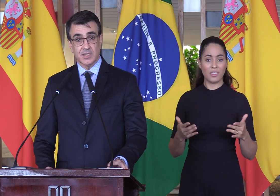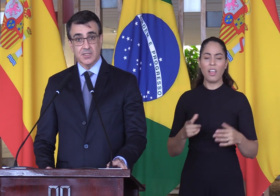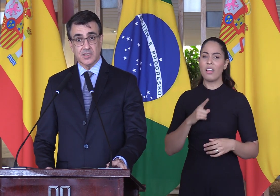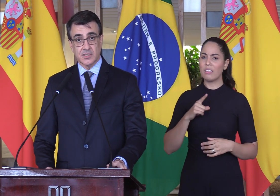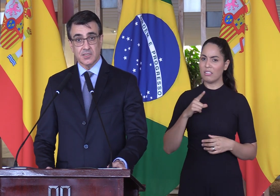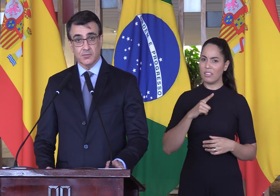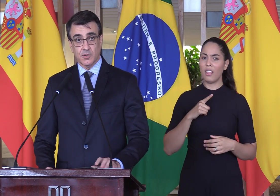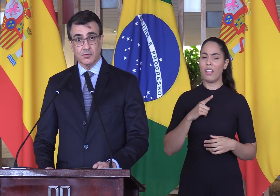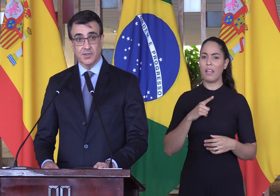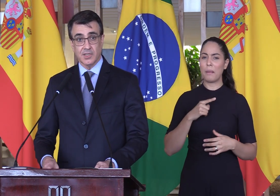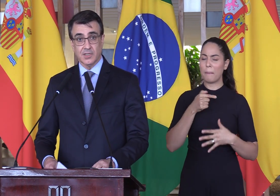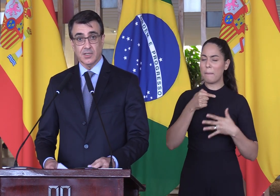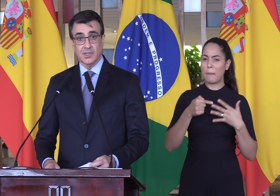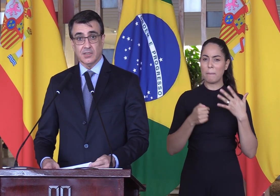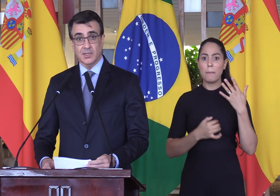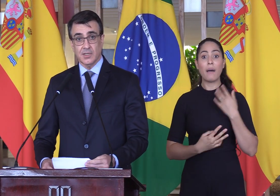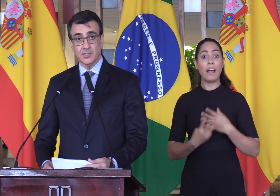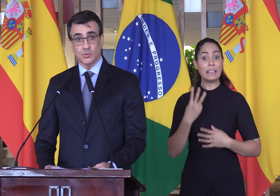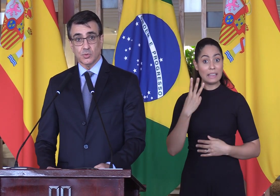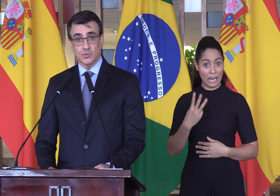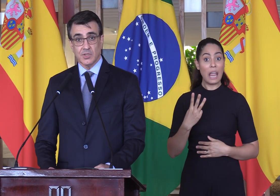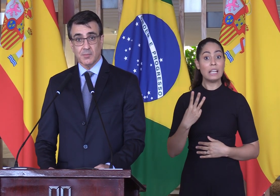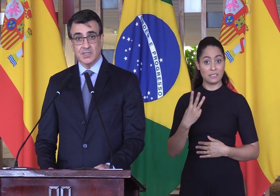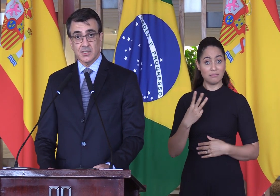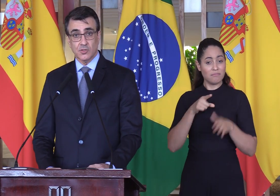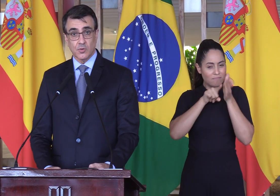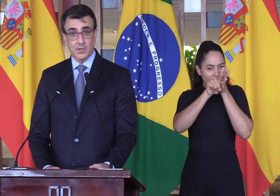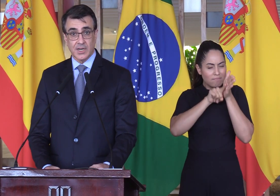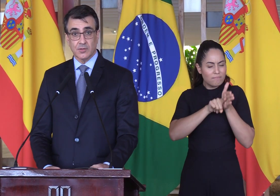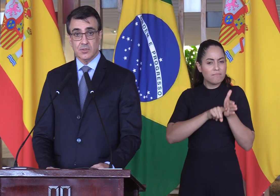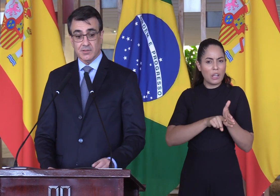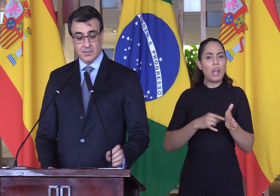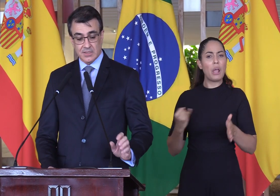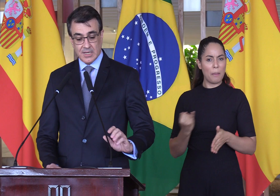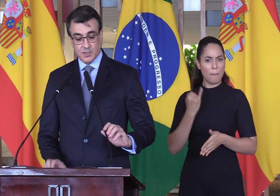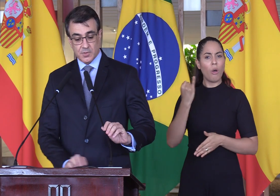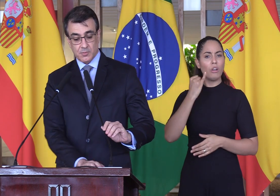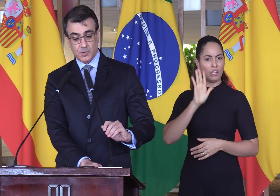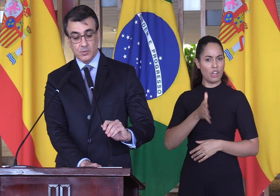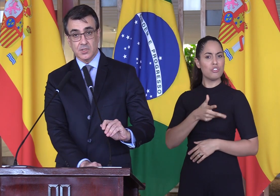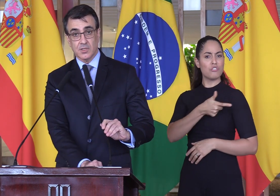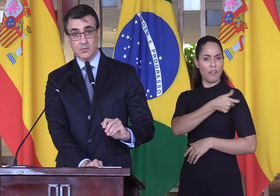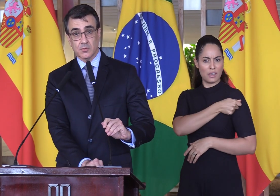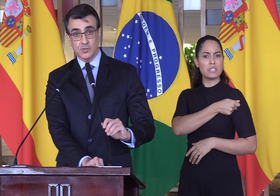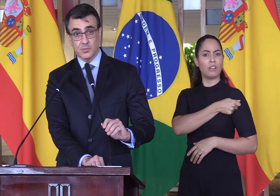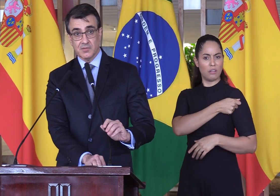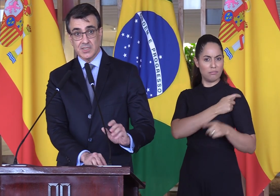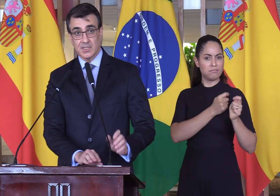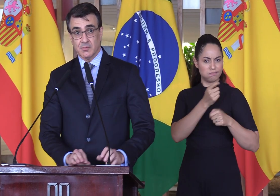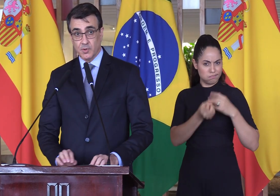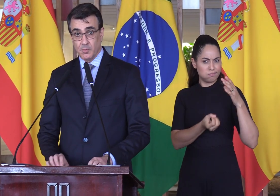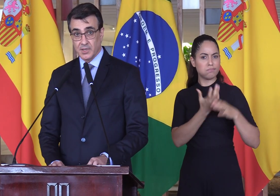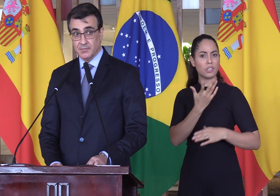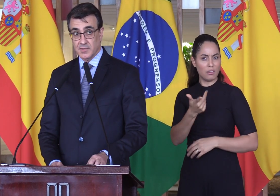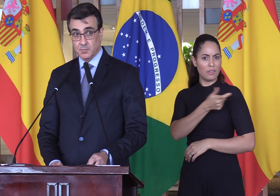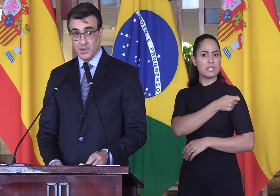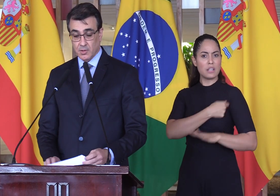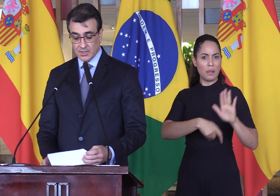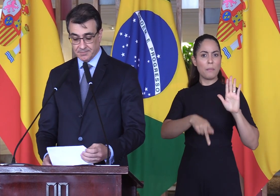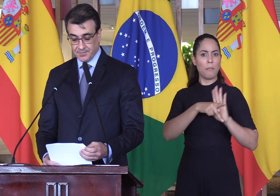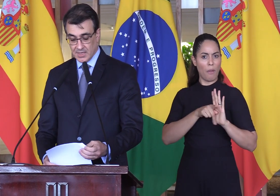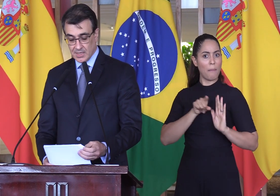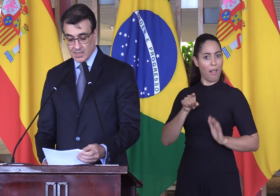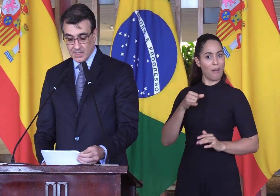três pesquisas e desenvolve estudos já bastante concretos e avançados para a produção de uma vacina própria